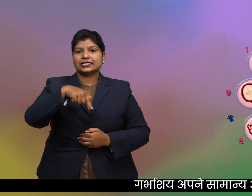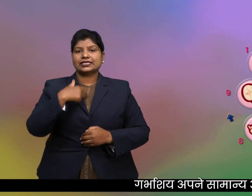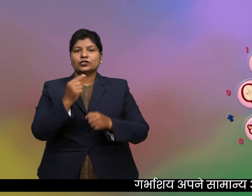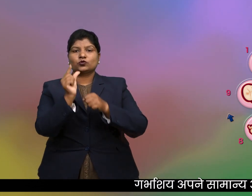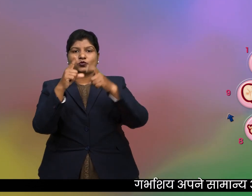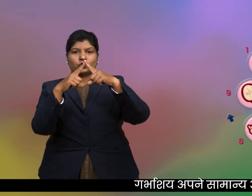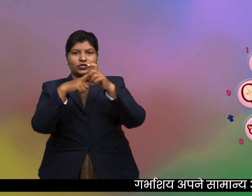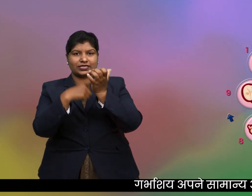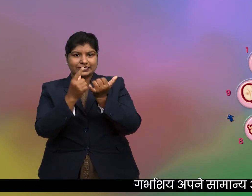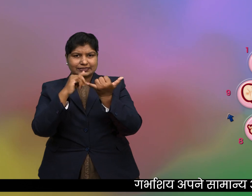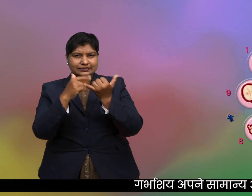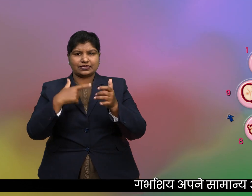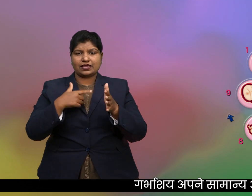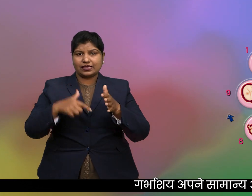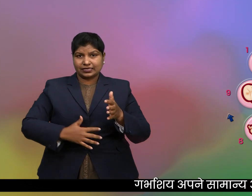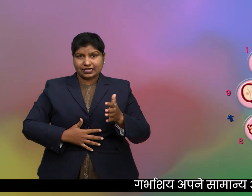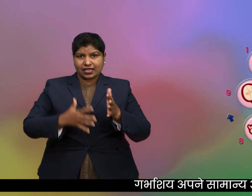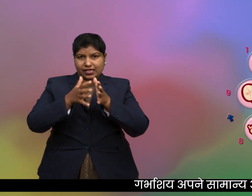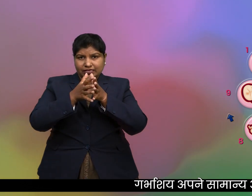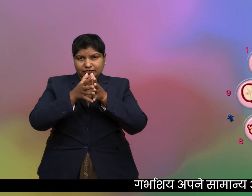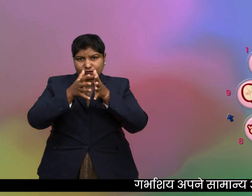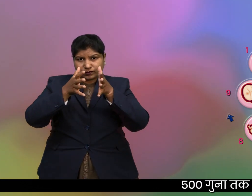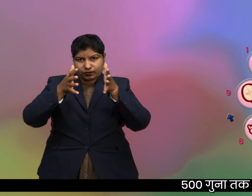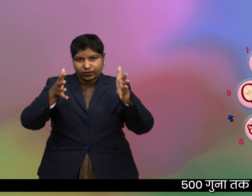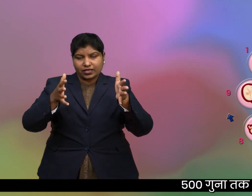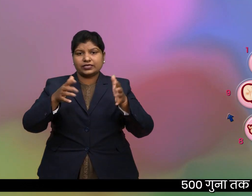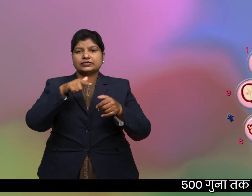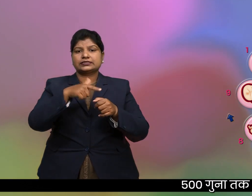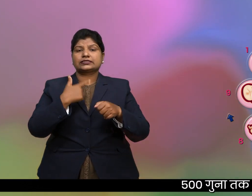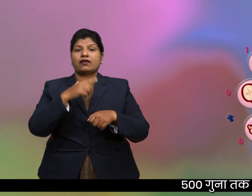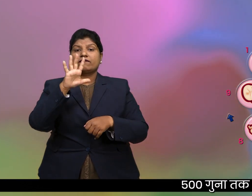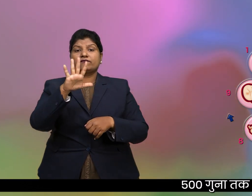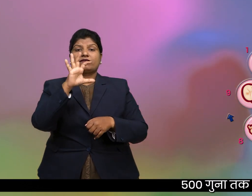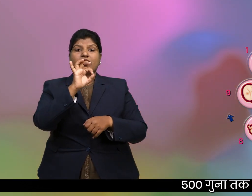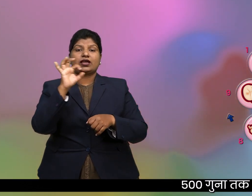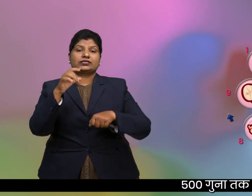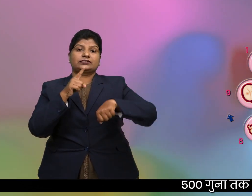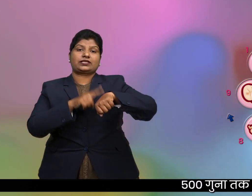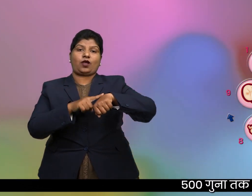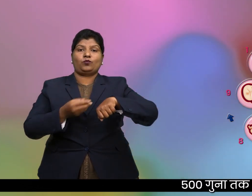गर्भाशय अपने सामान्य आकार में 500 गुना तक